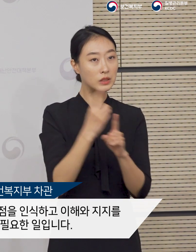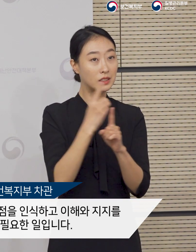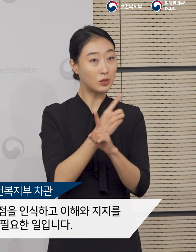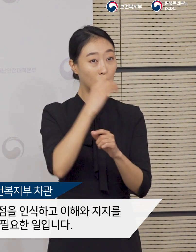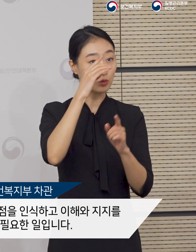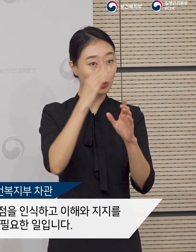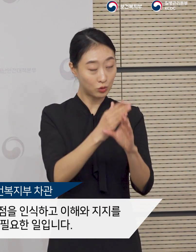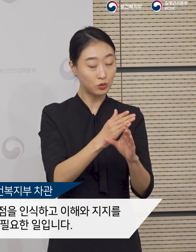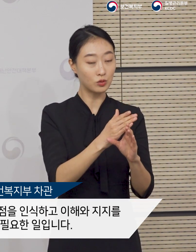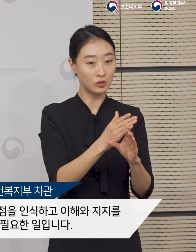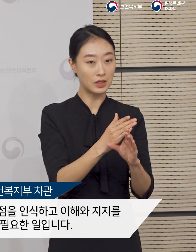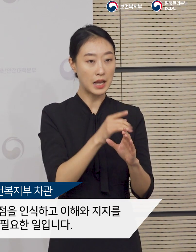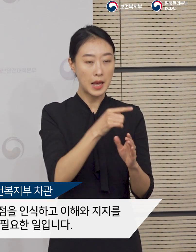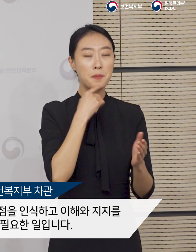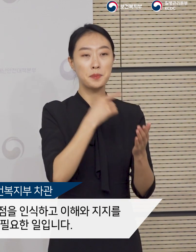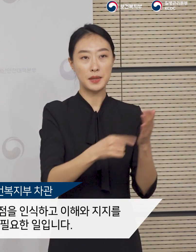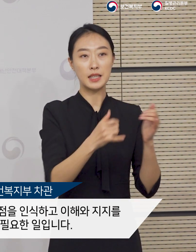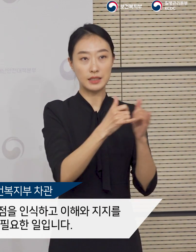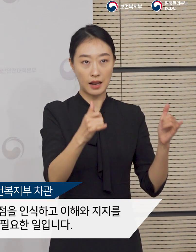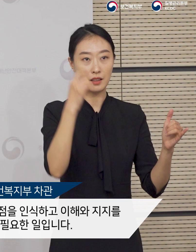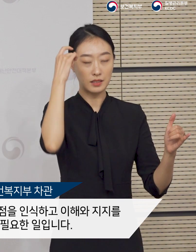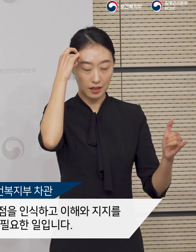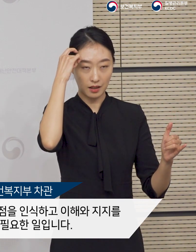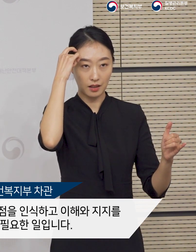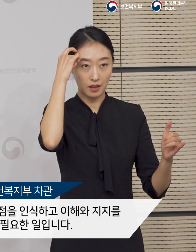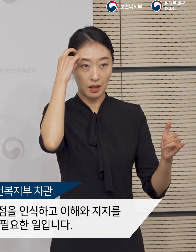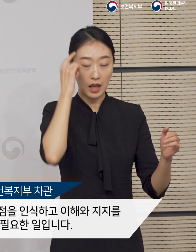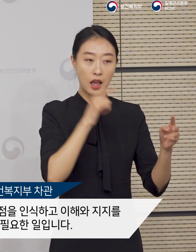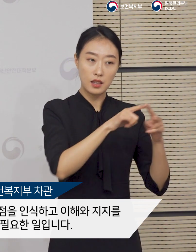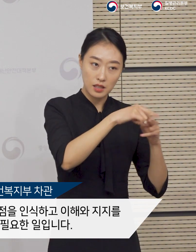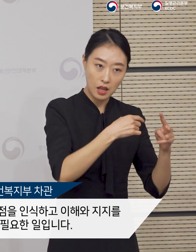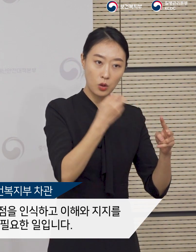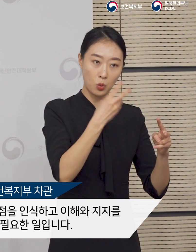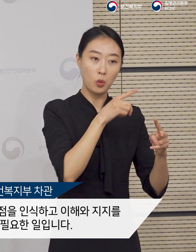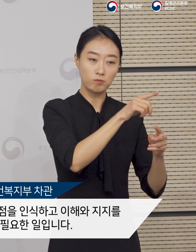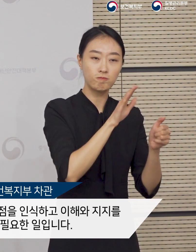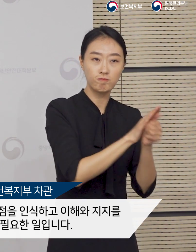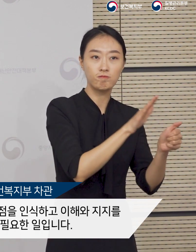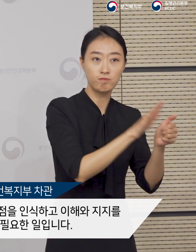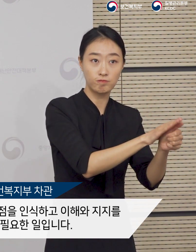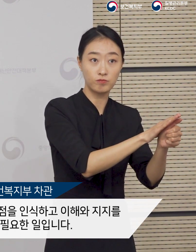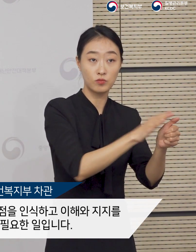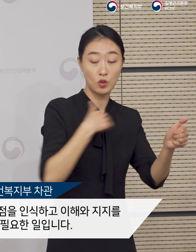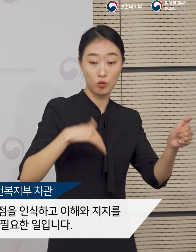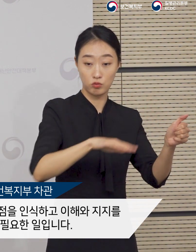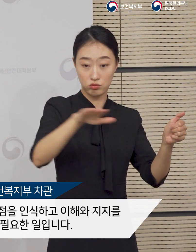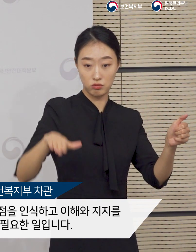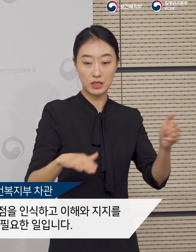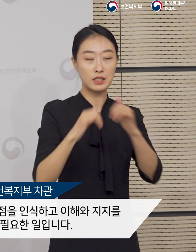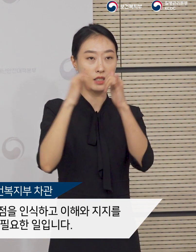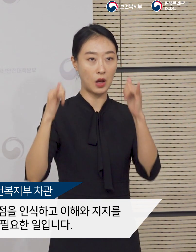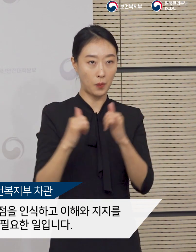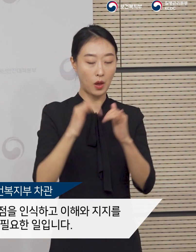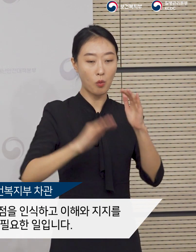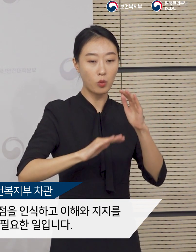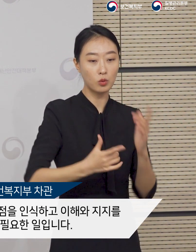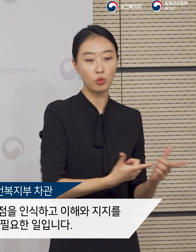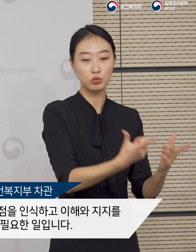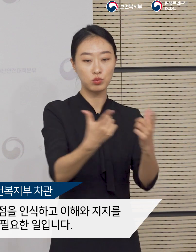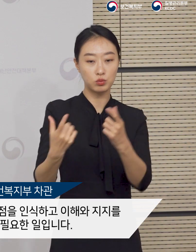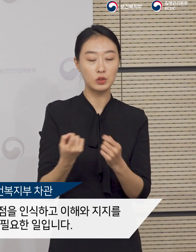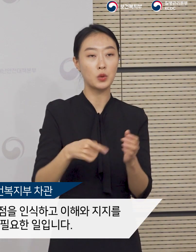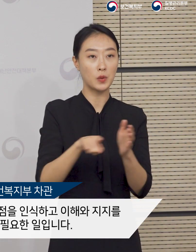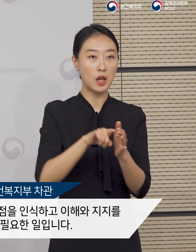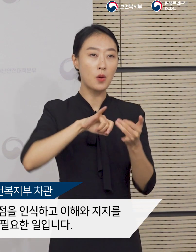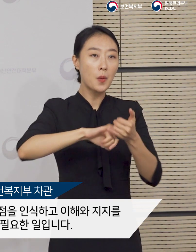분들도 피해자라는 점을 인식하고 이해와 지지를 보내주는 것도 우리 사회의 공동체 유지를 위하여